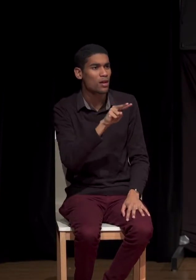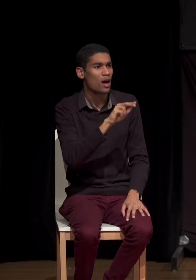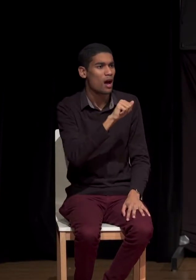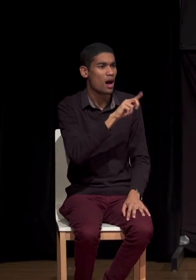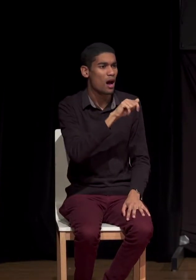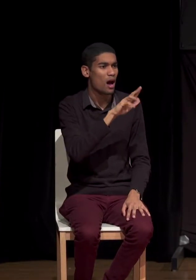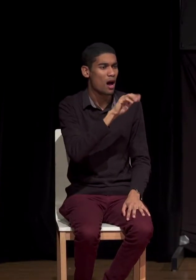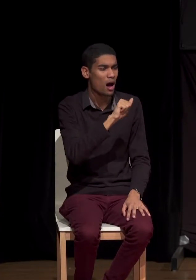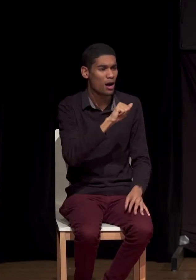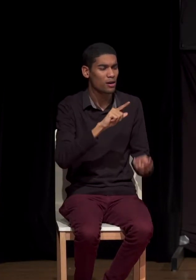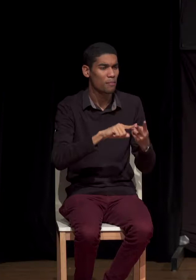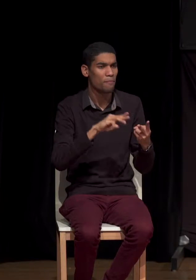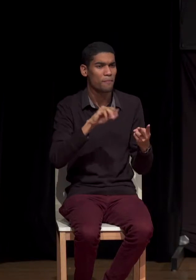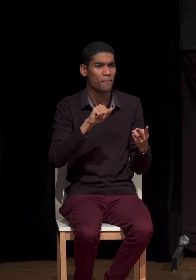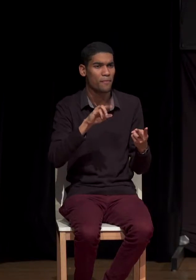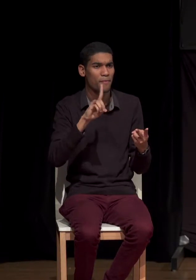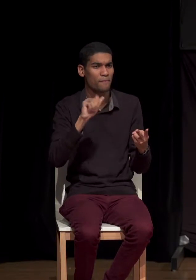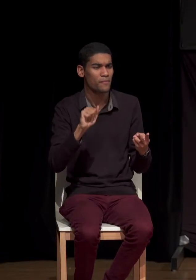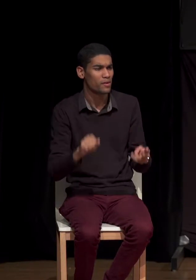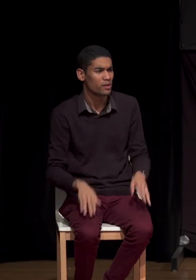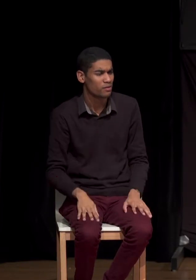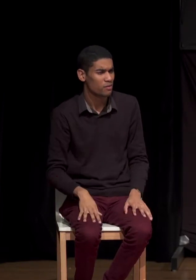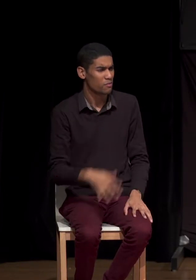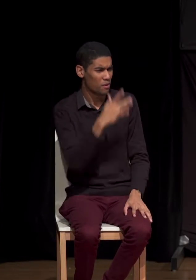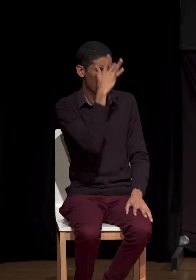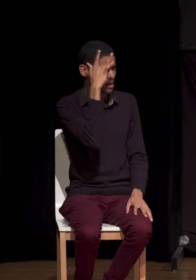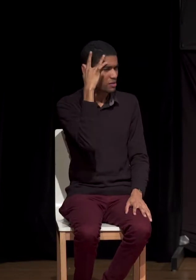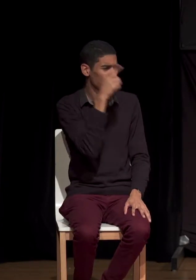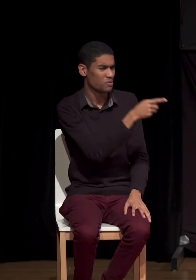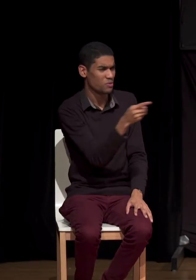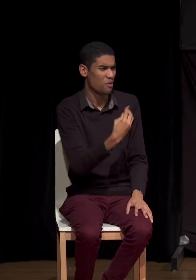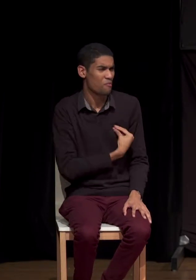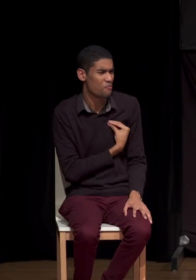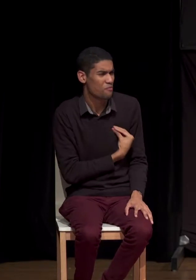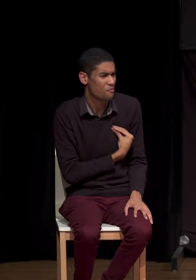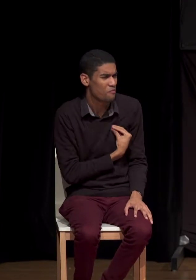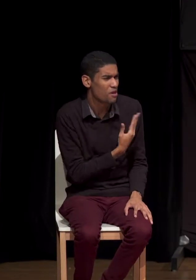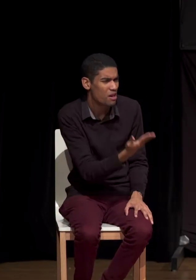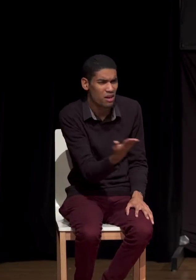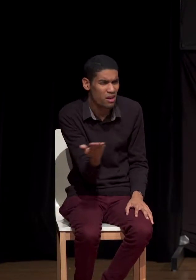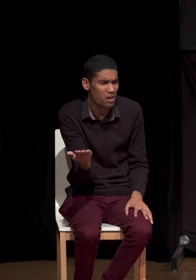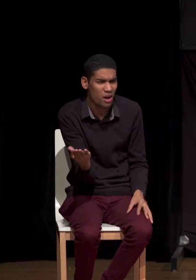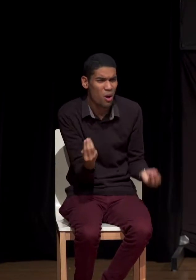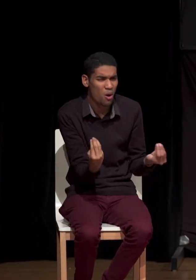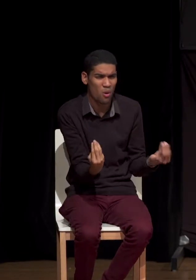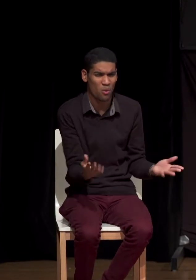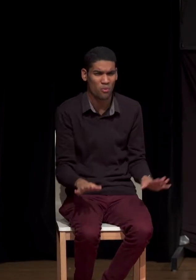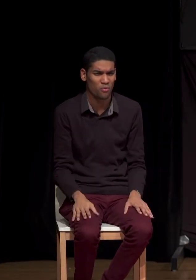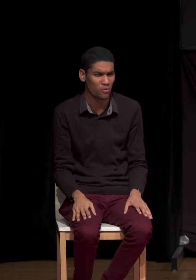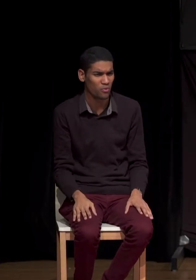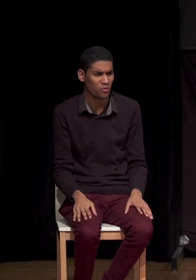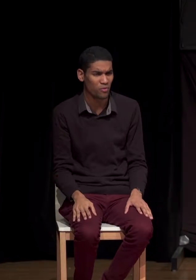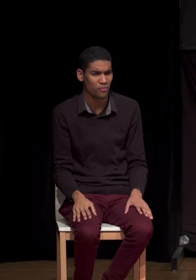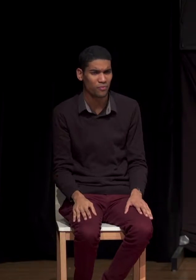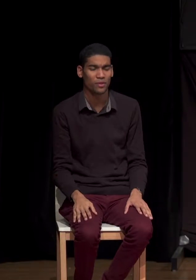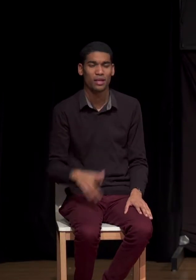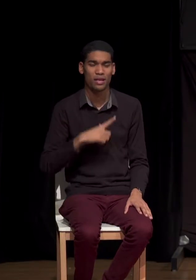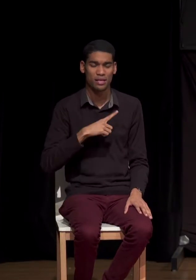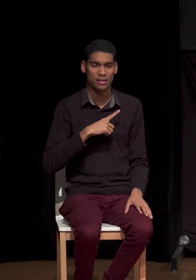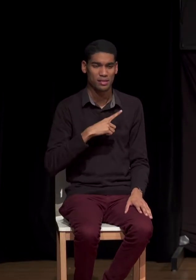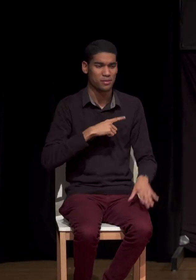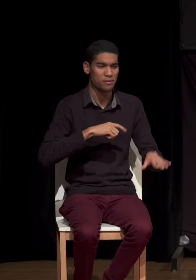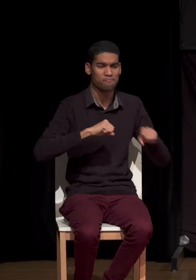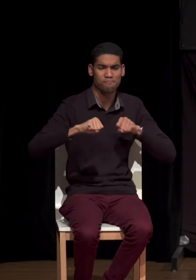Davis, Chimamanda. Falei, o que esse povo está fazendo aqui? Na vitrine? Será que o movimento